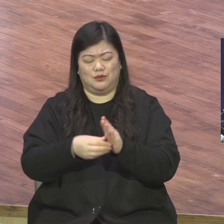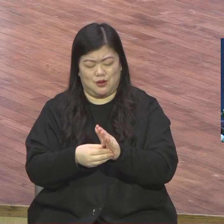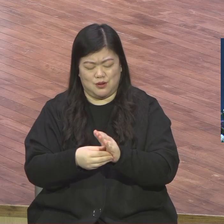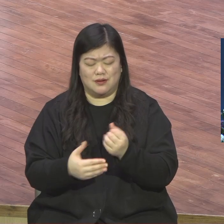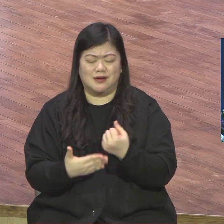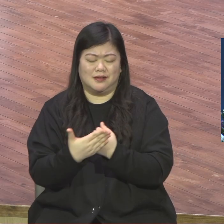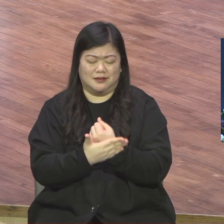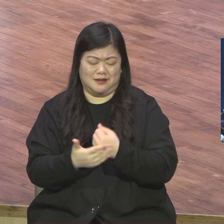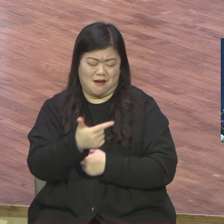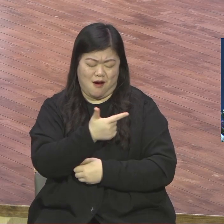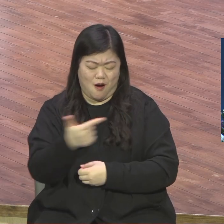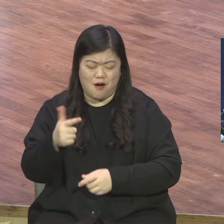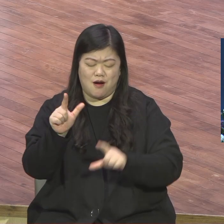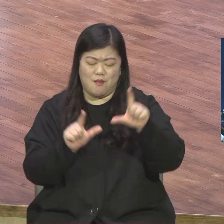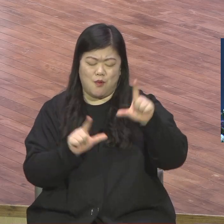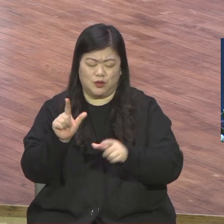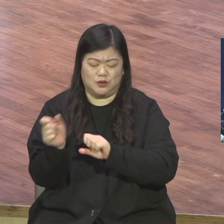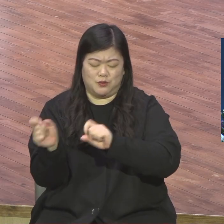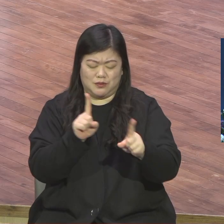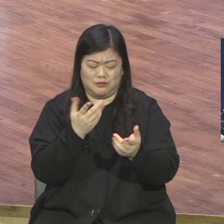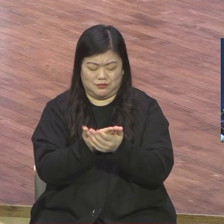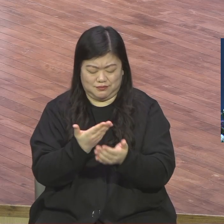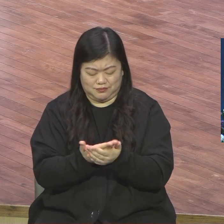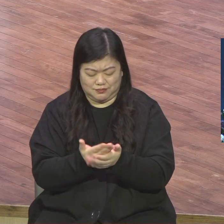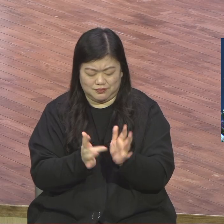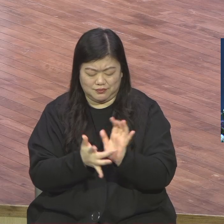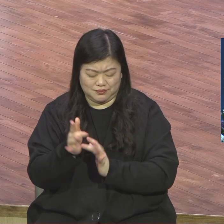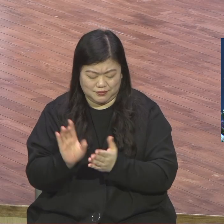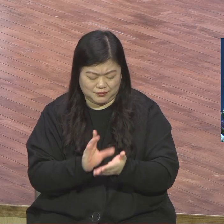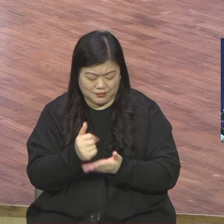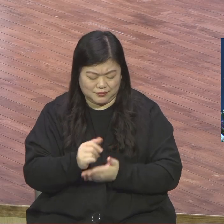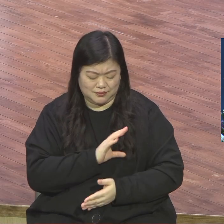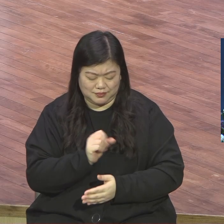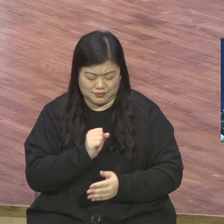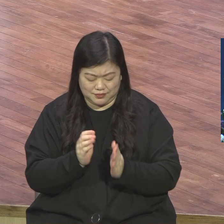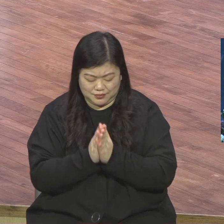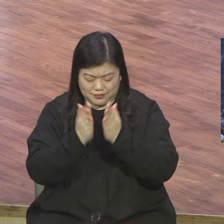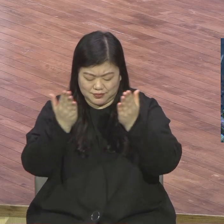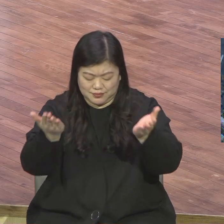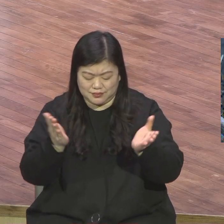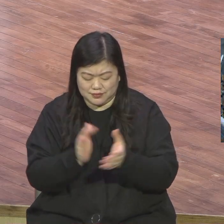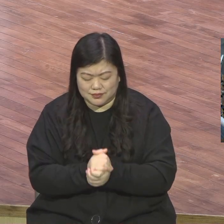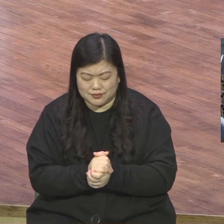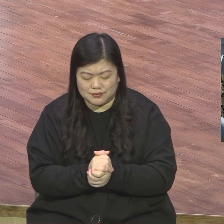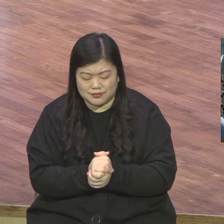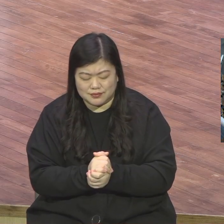모습이 되게 하여 주옵소서. 예수의 이름 받들어 기도합니다. 아멘.